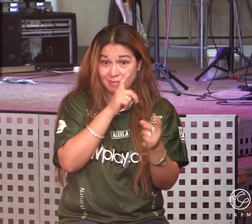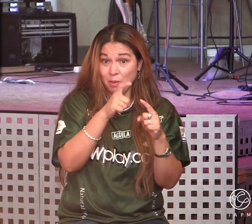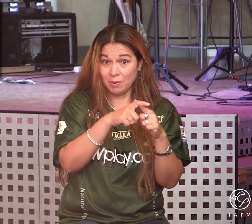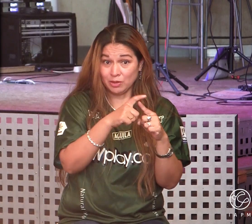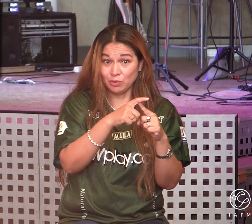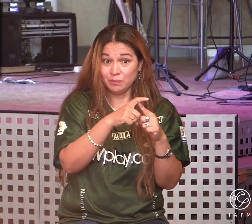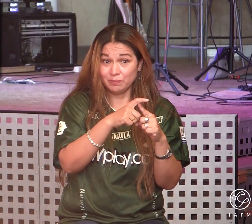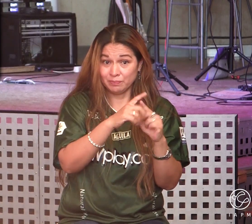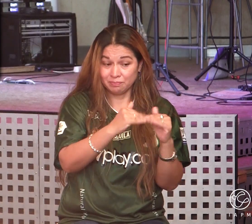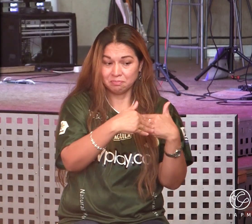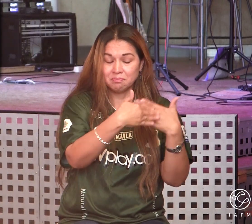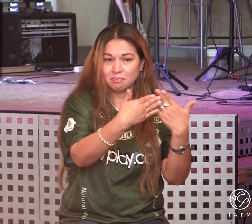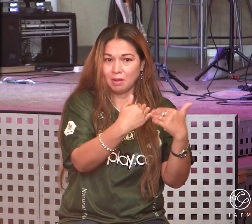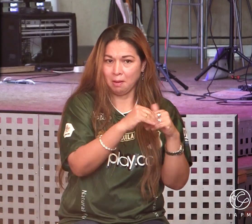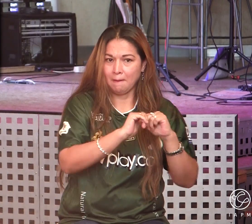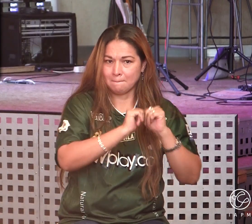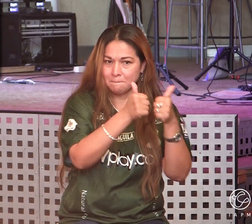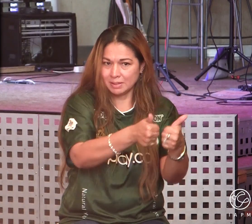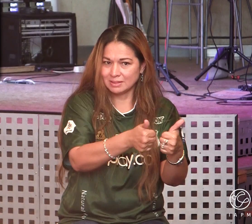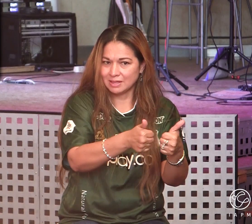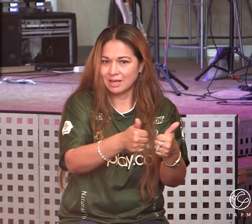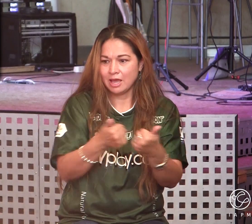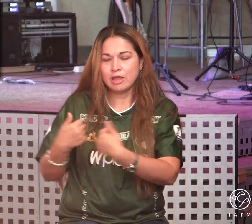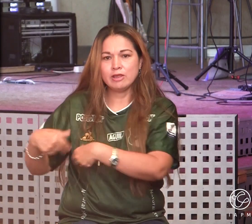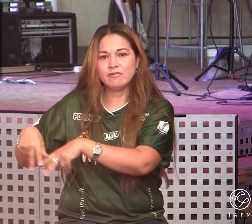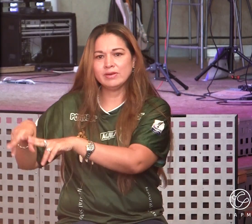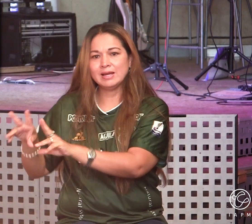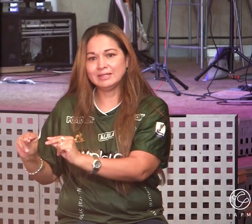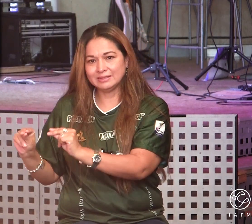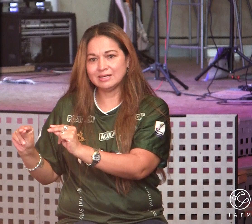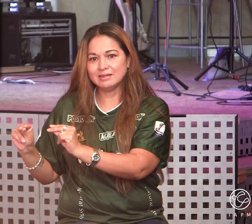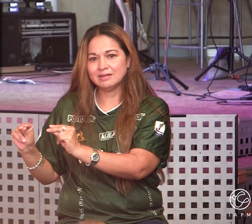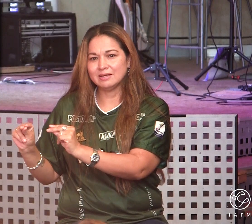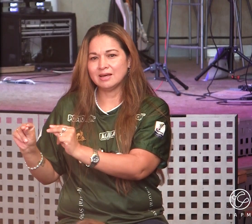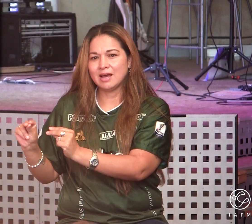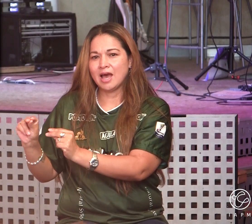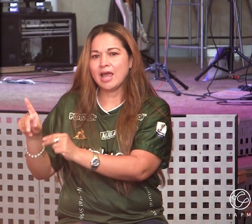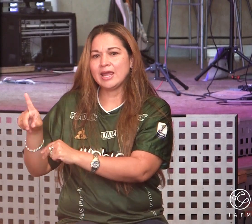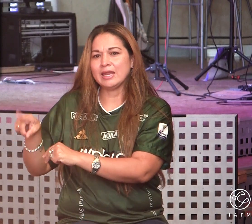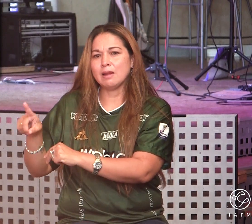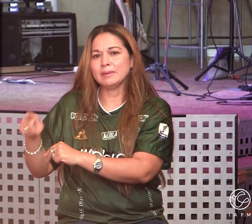De pronto que la unción en esta edad es la extrema unción.